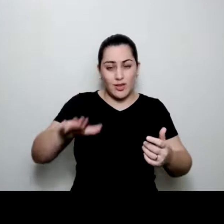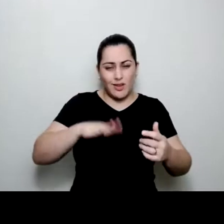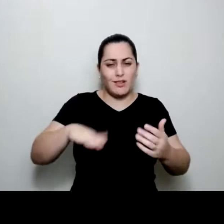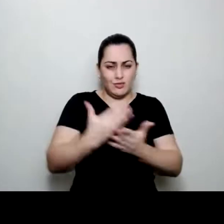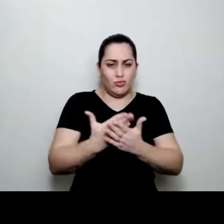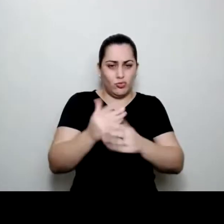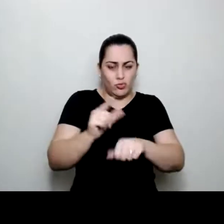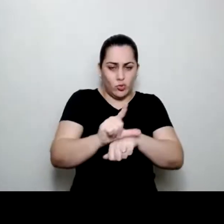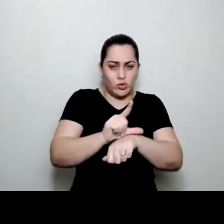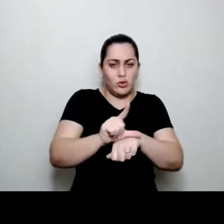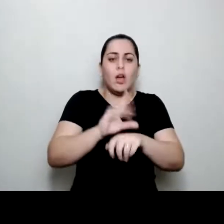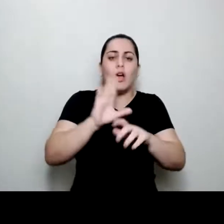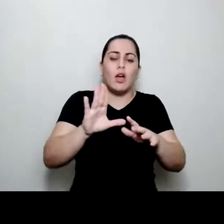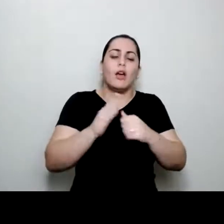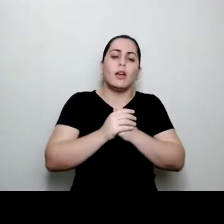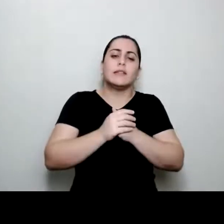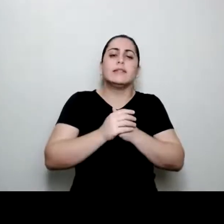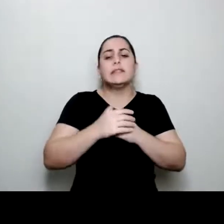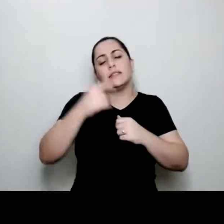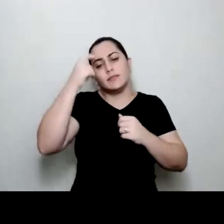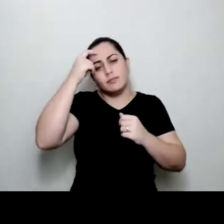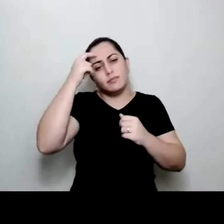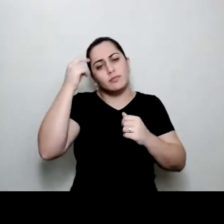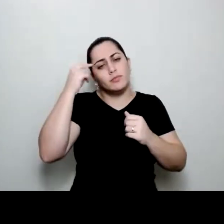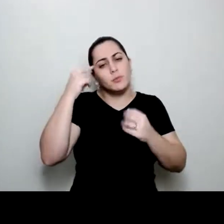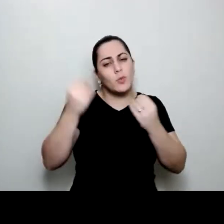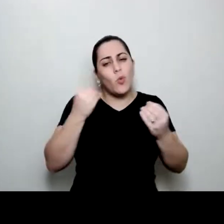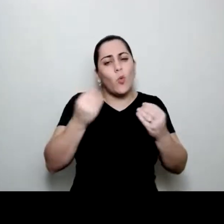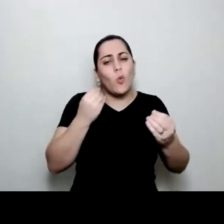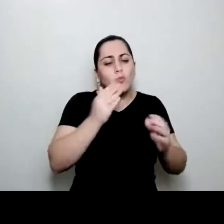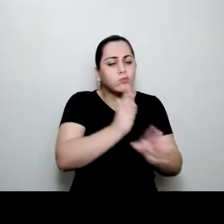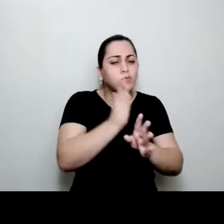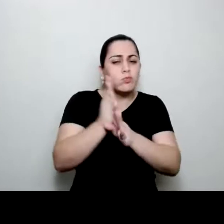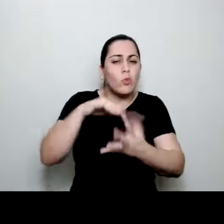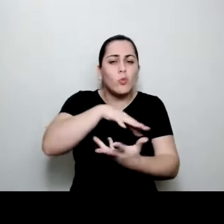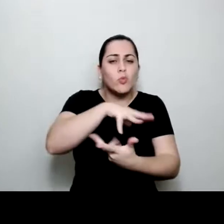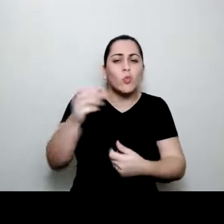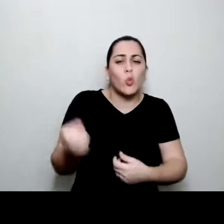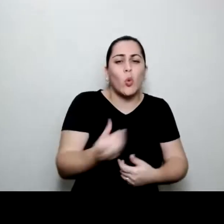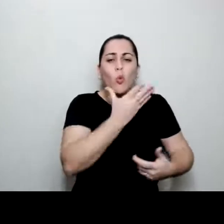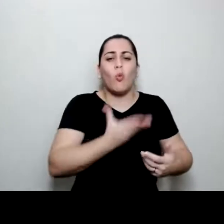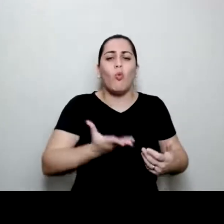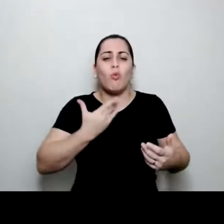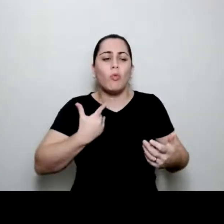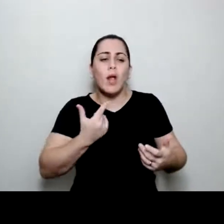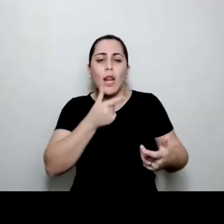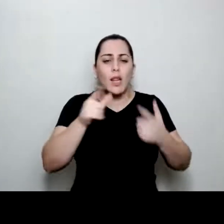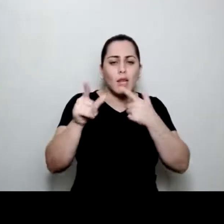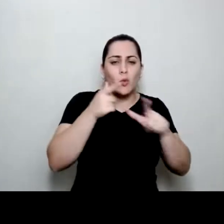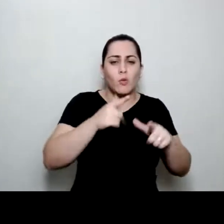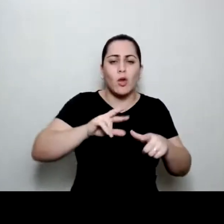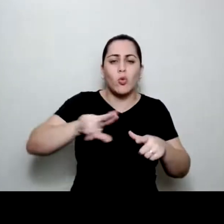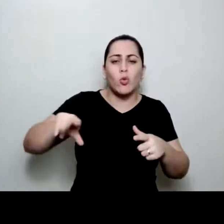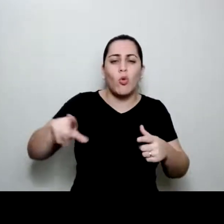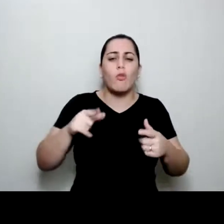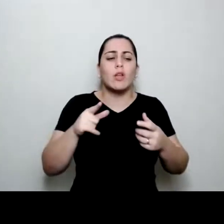lexicografia como uma ferramenta para descobrirem mundos novos, para descobrirem as línguas do mundo, para descrever as línguas